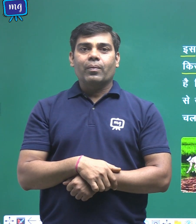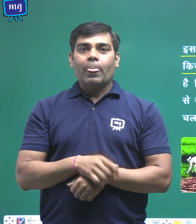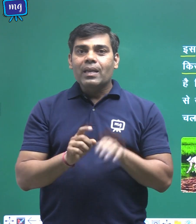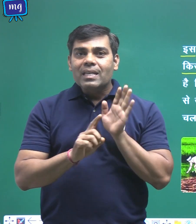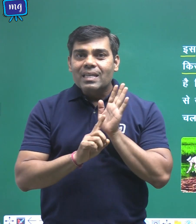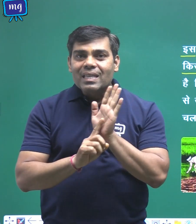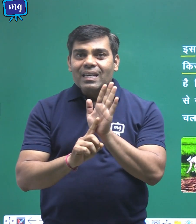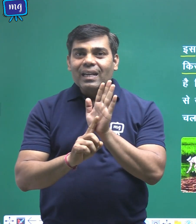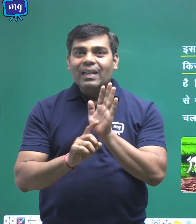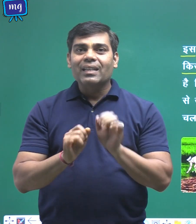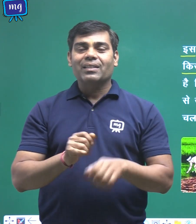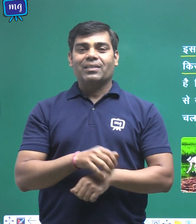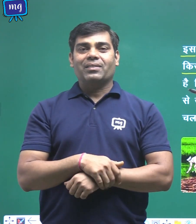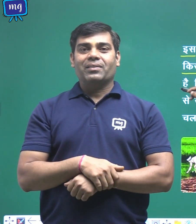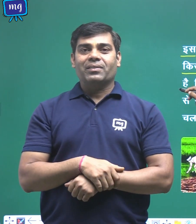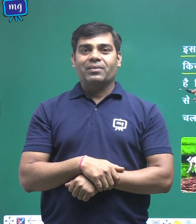दिखाया है